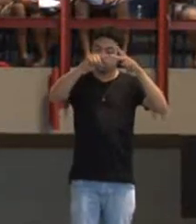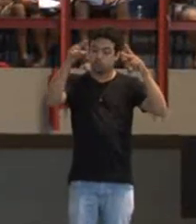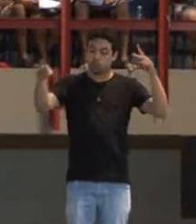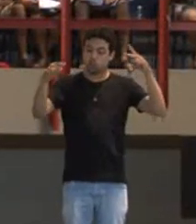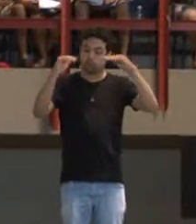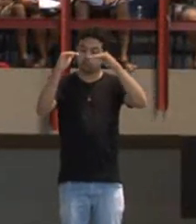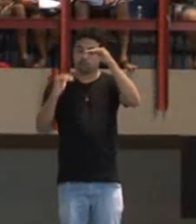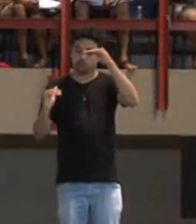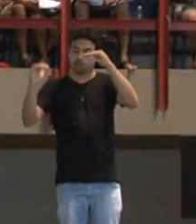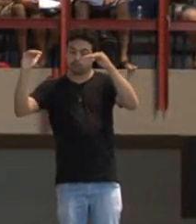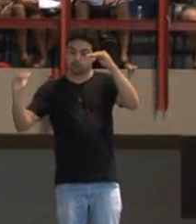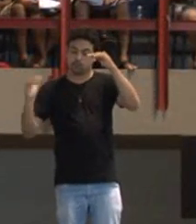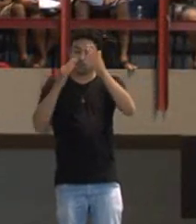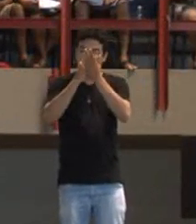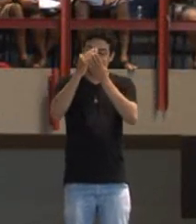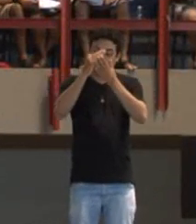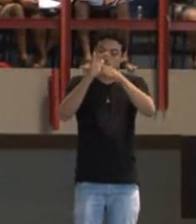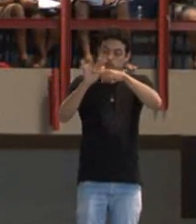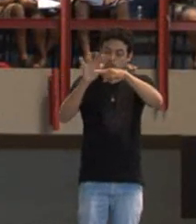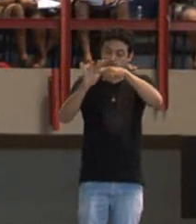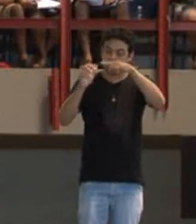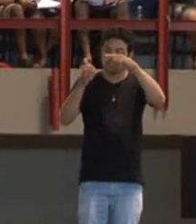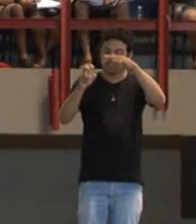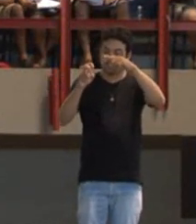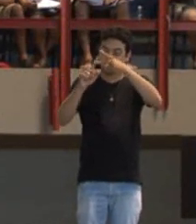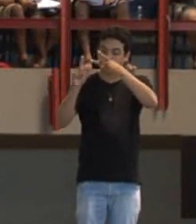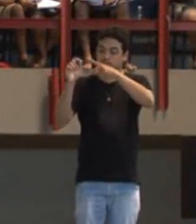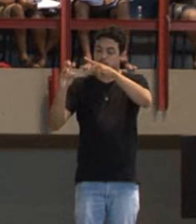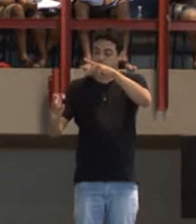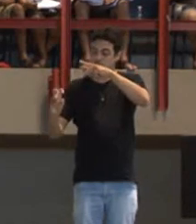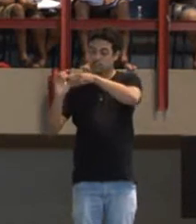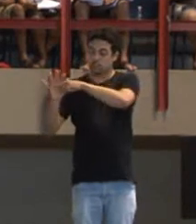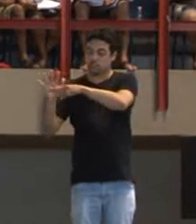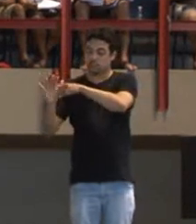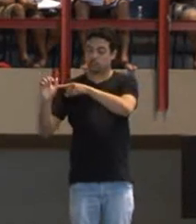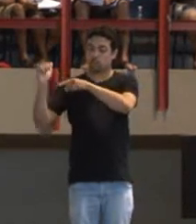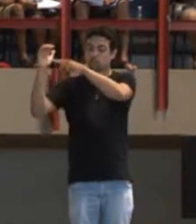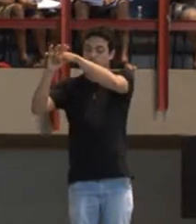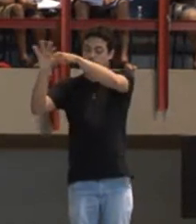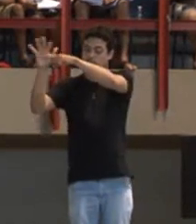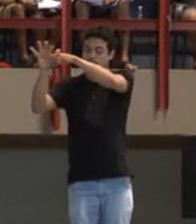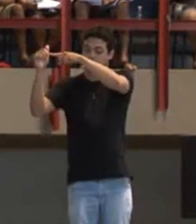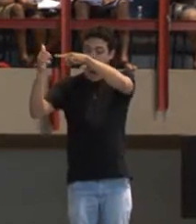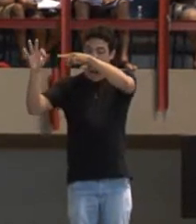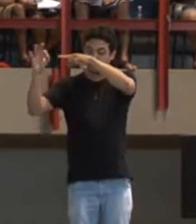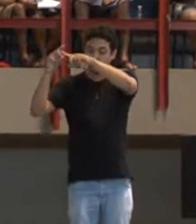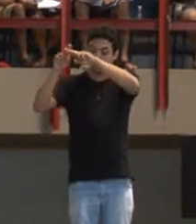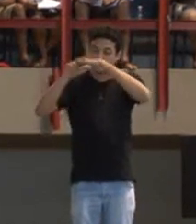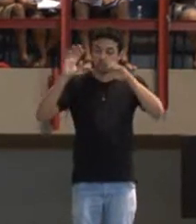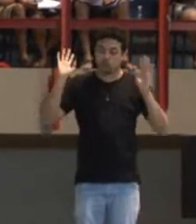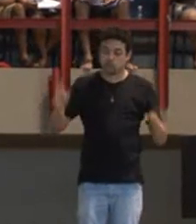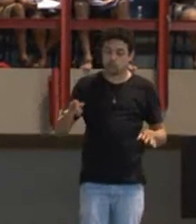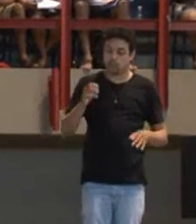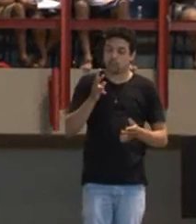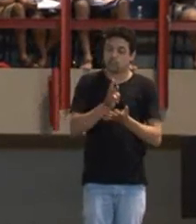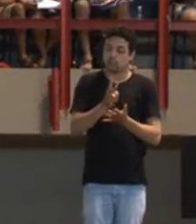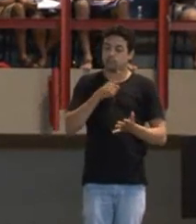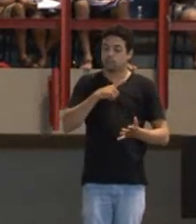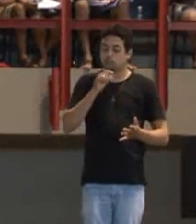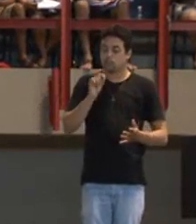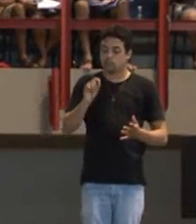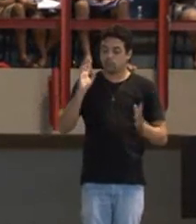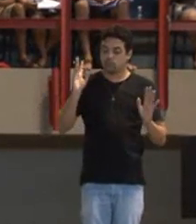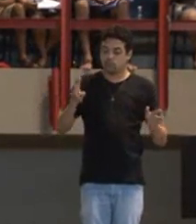muda. Começa 15, depois vira 5 e depois vira 10. Então, em cada caso, eu tenho